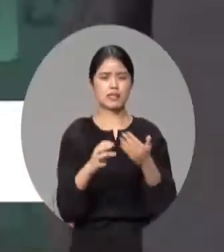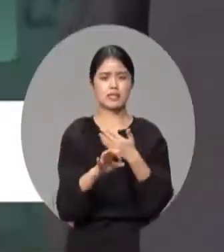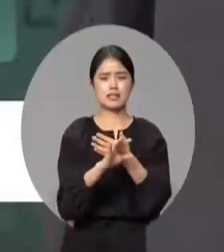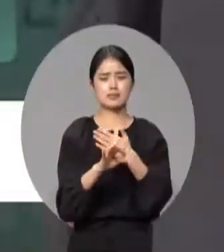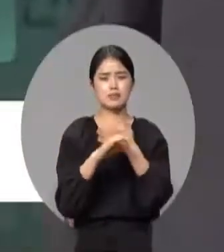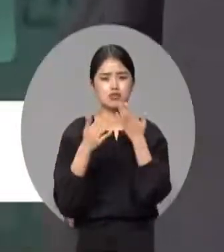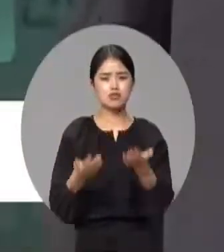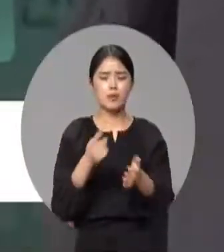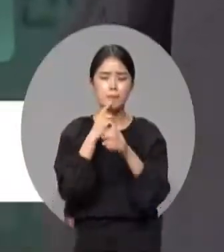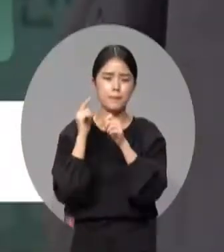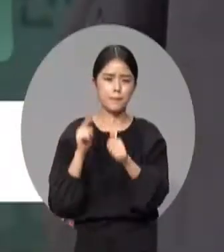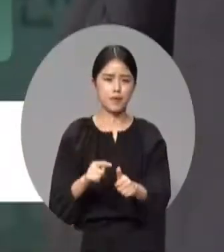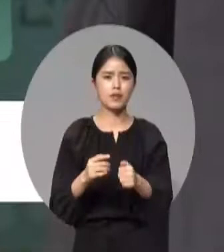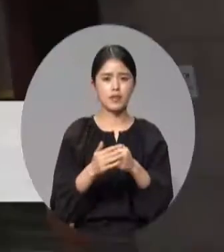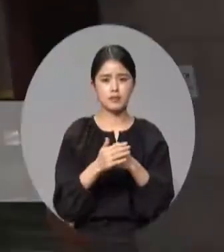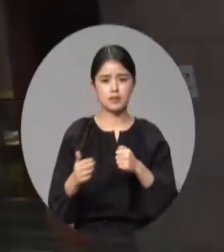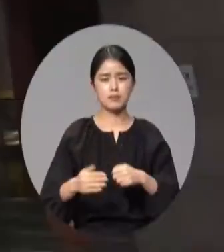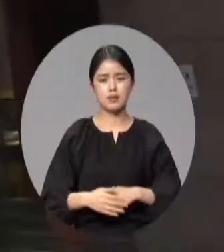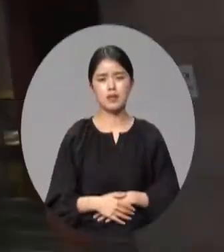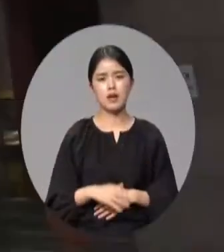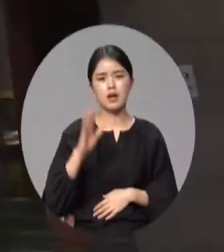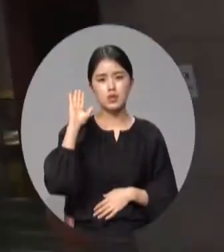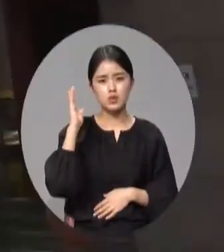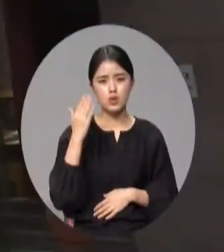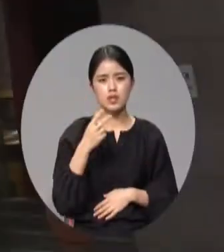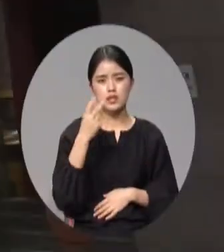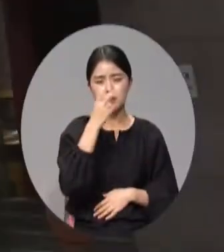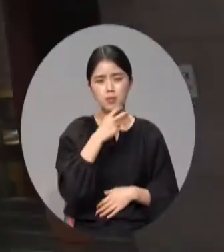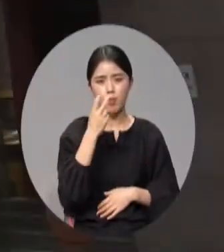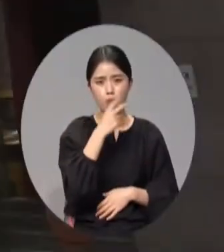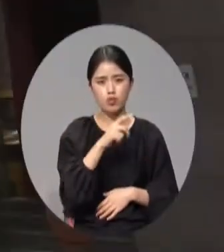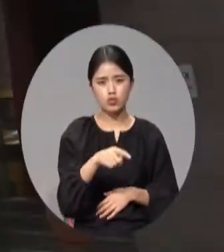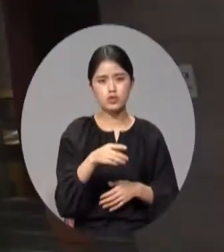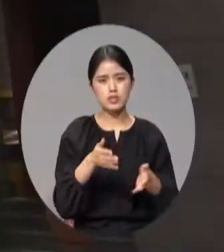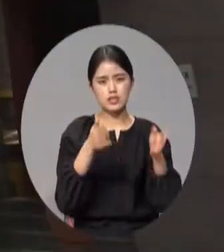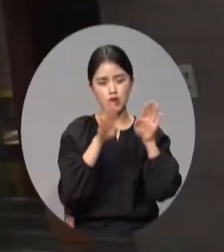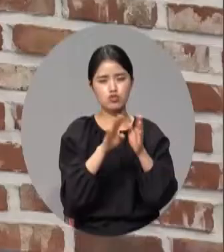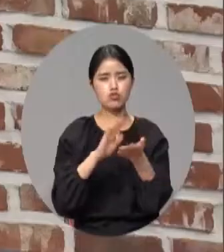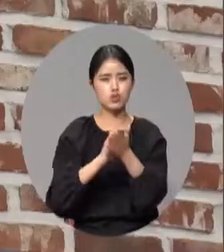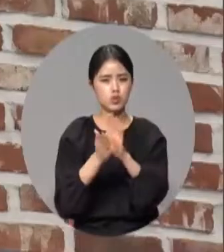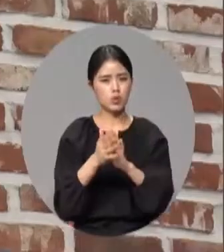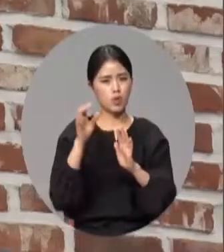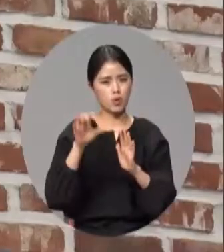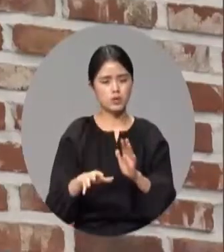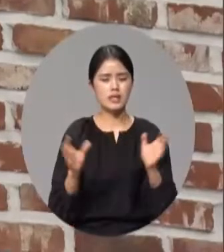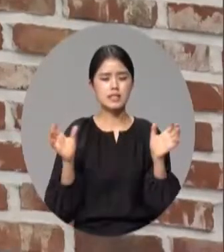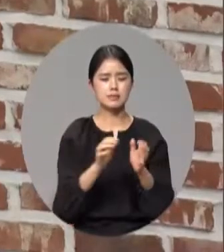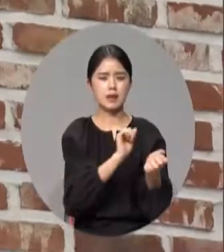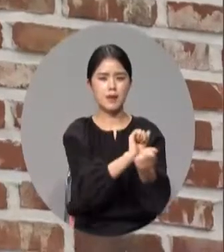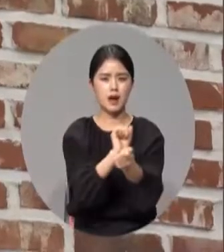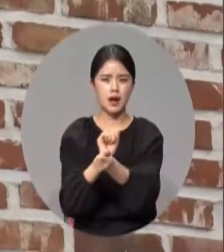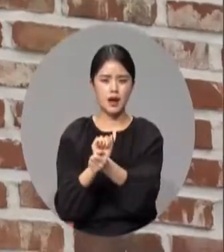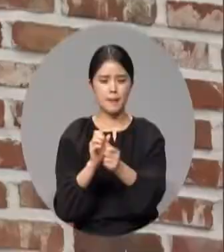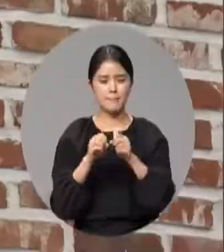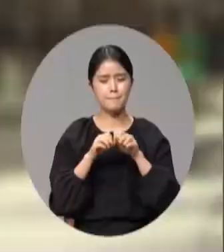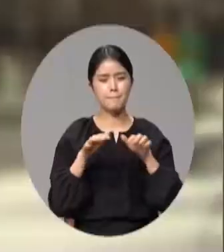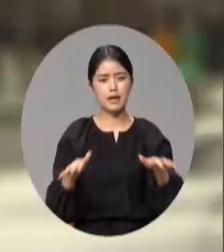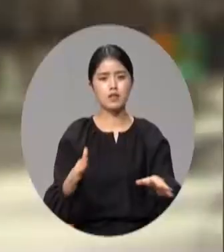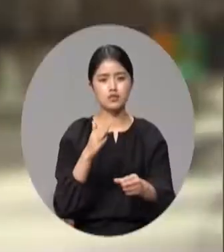명령이 내려졌기 때문입니다. 최근 보육시설과 유치원을 중심으로 집단 감염이 급속히 늘고